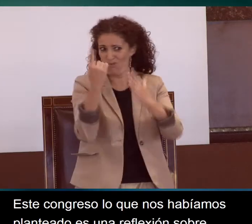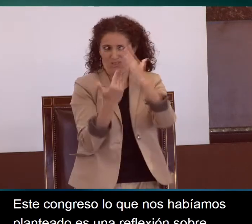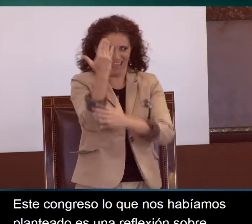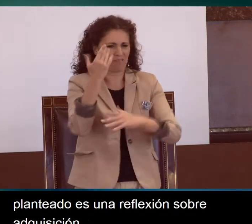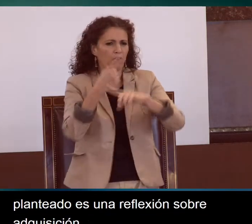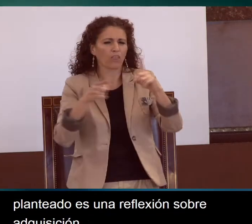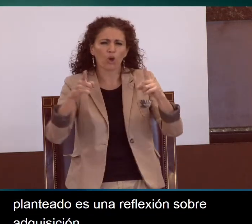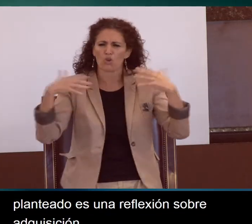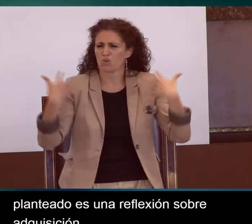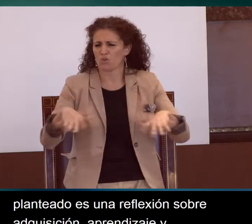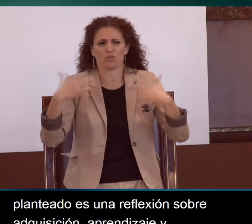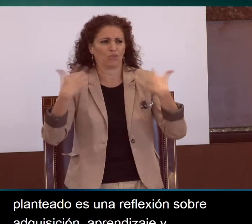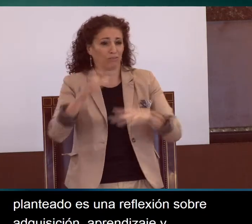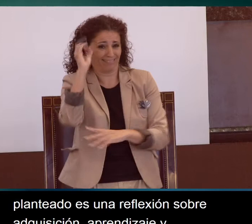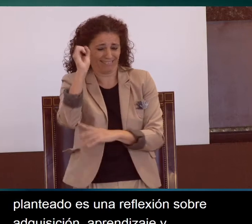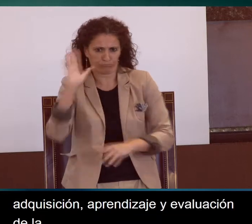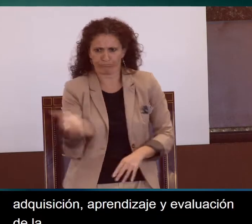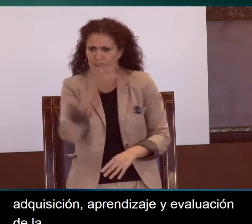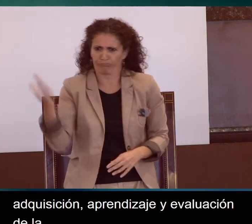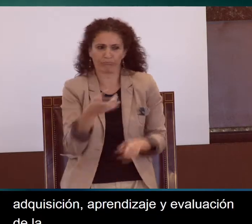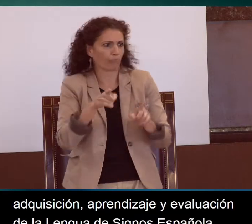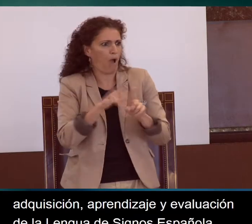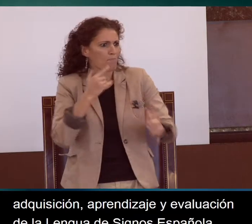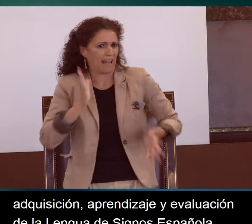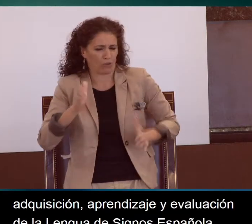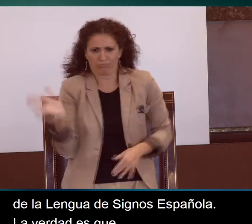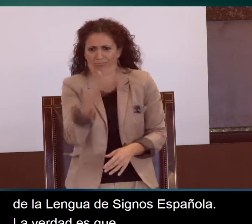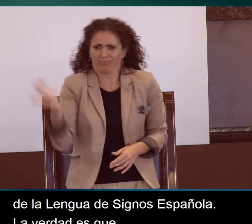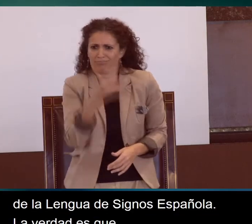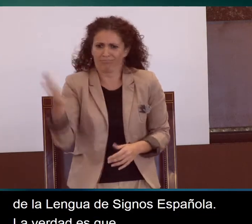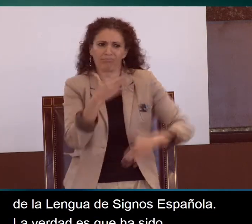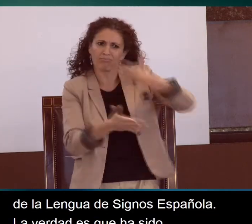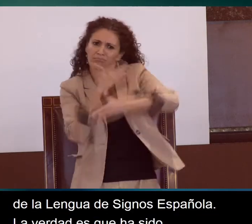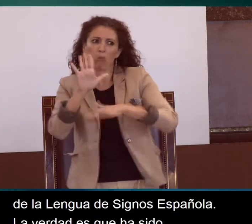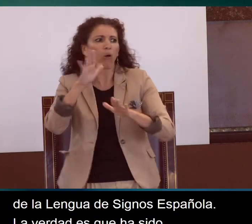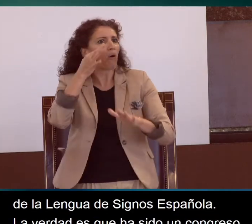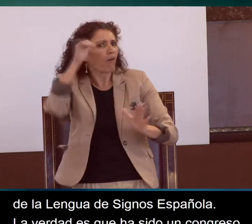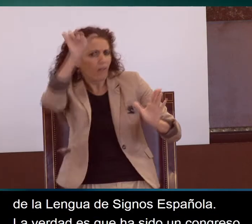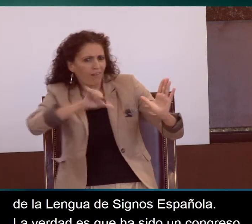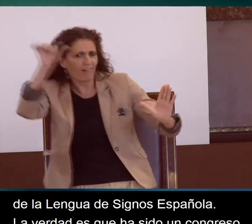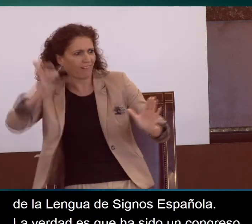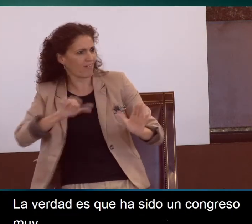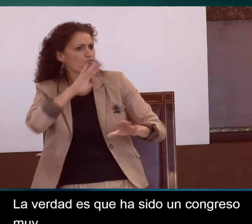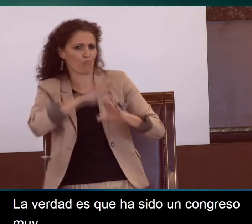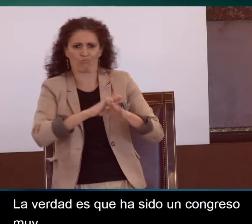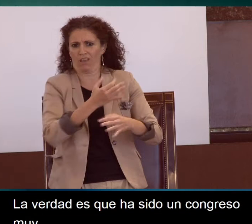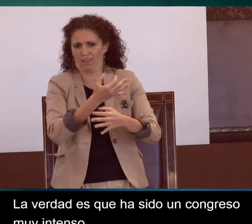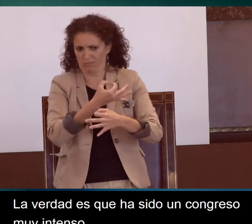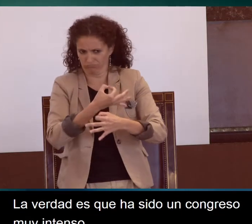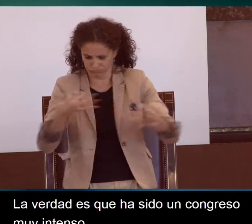de dos días, bueno, no dos días, un día, con muchísimas comunicaciones, casi una maratón de comunicaciones, pero